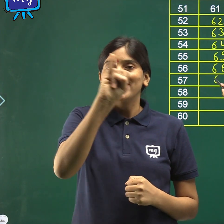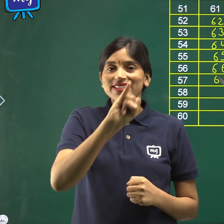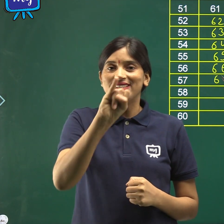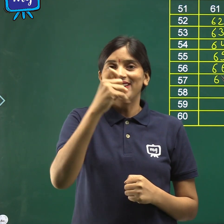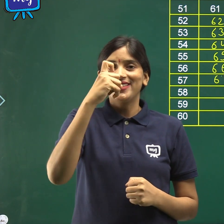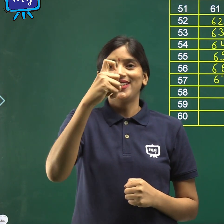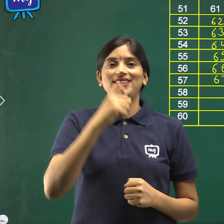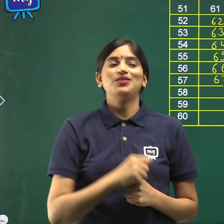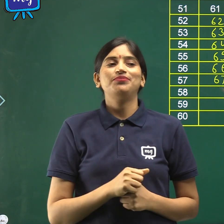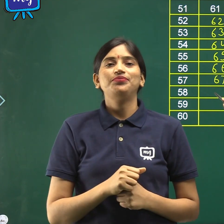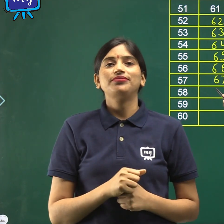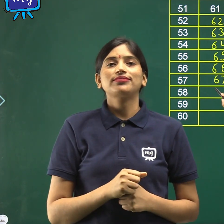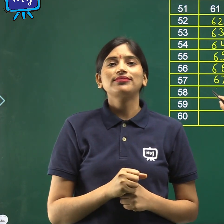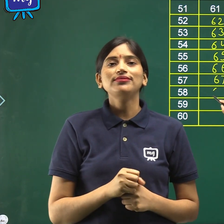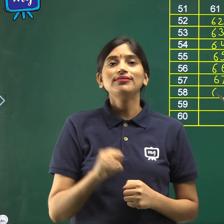67,